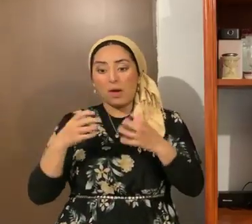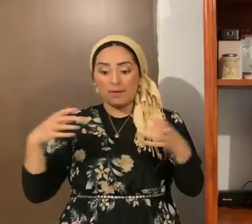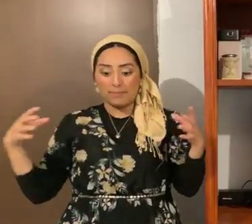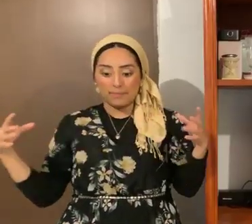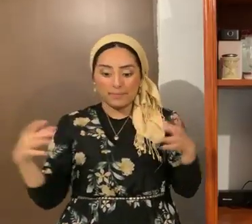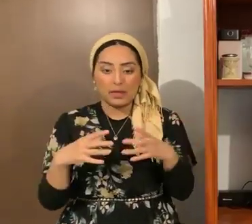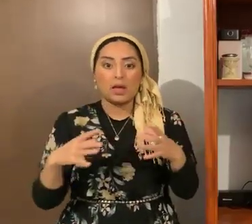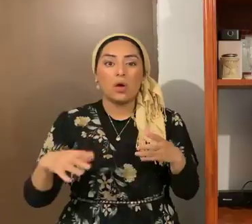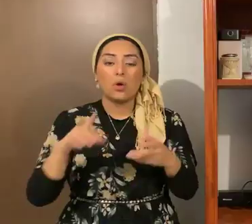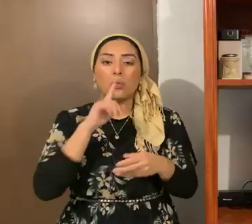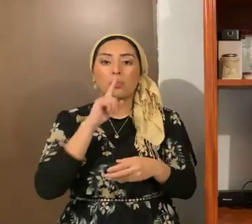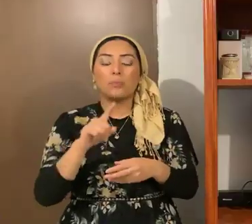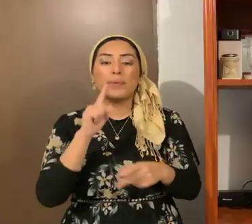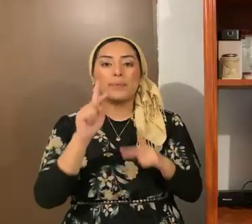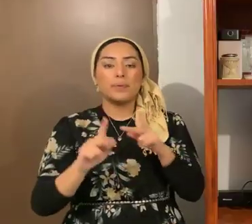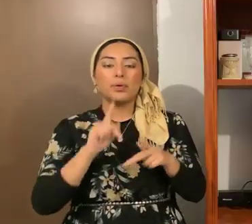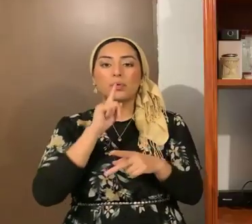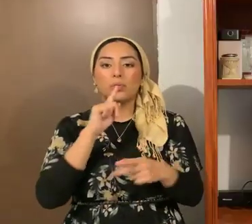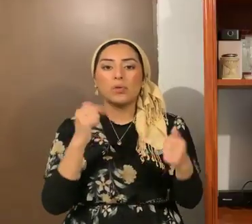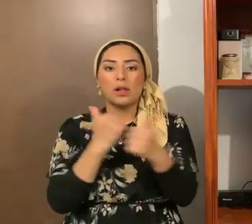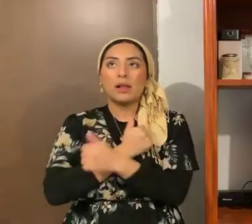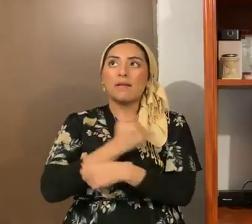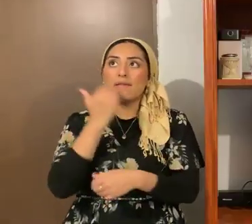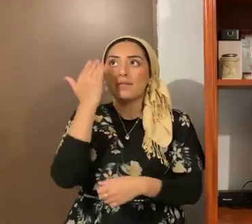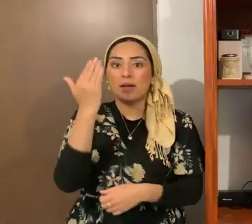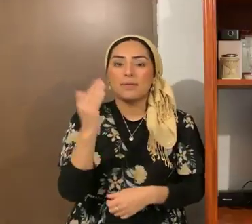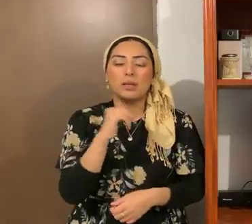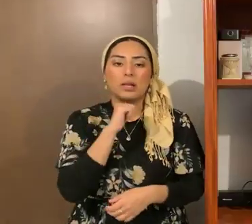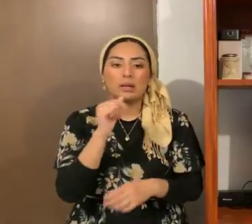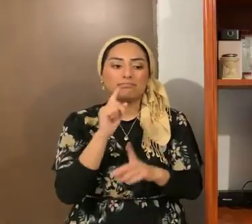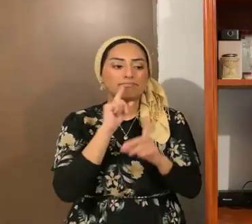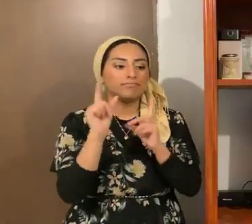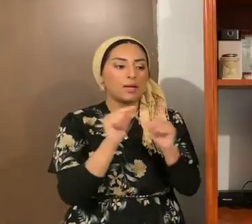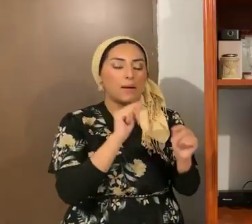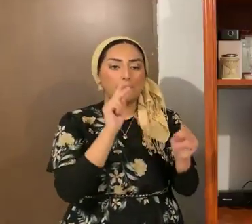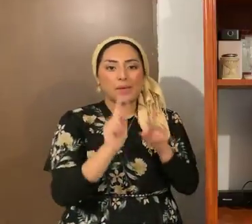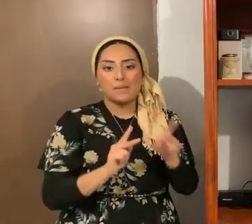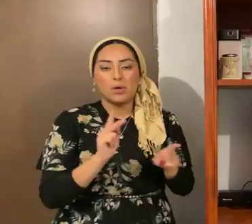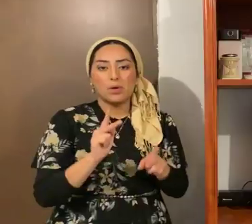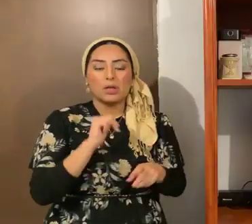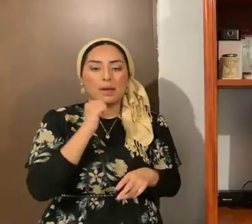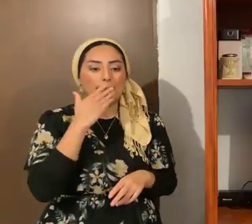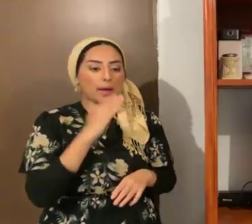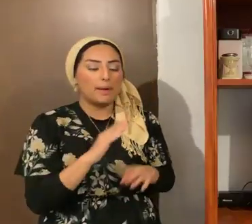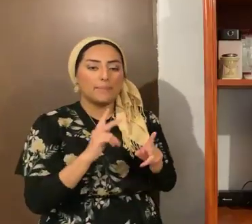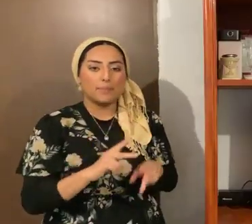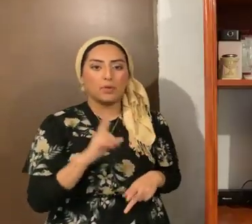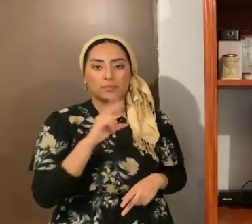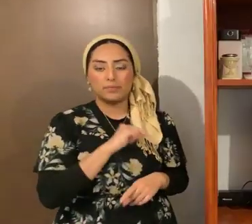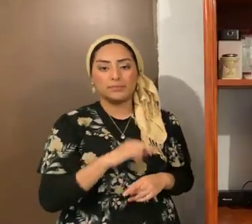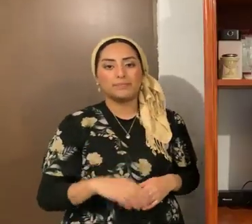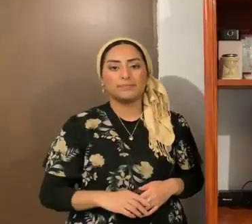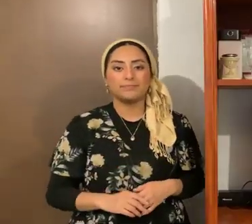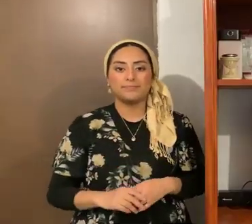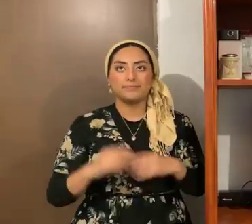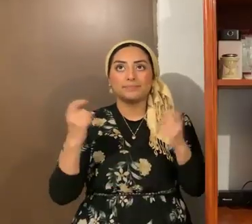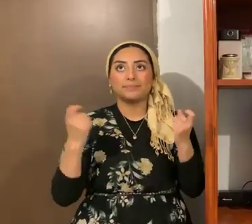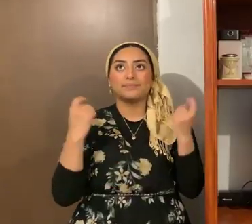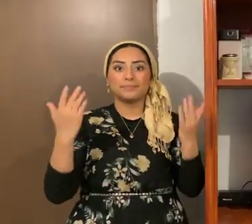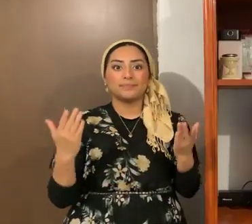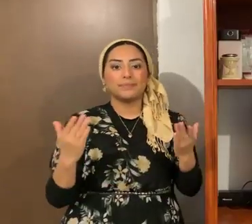reúna gente que le exalte de corazón, no gente chismosa y gente que quiera causar divisiones.